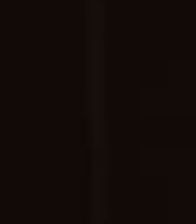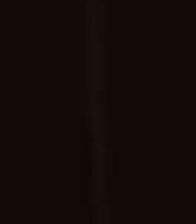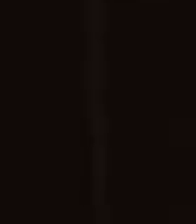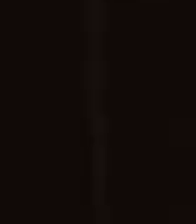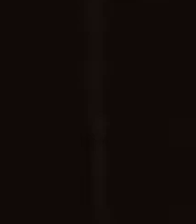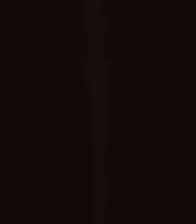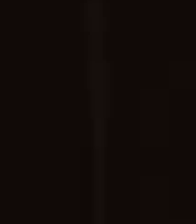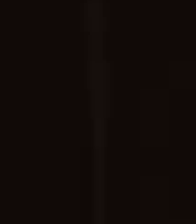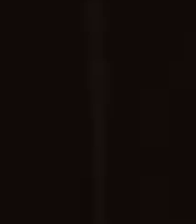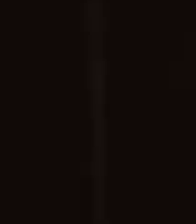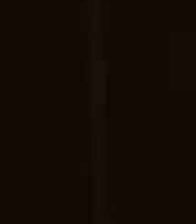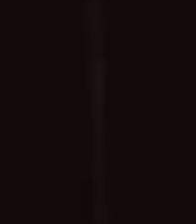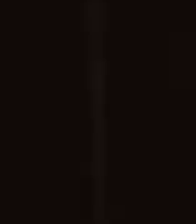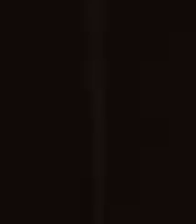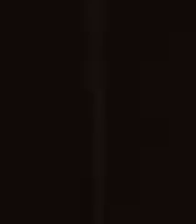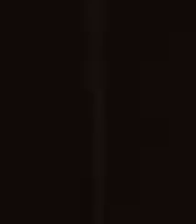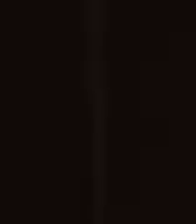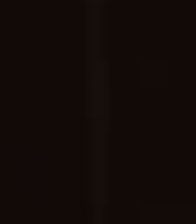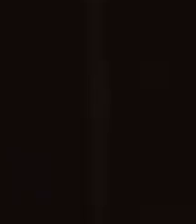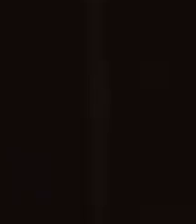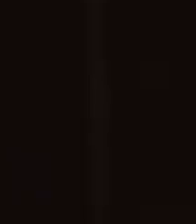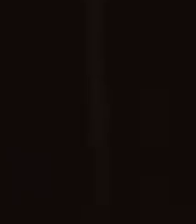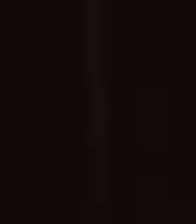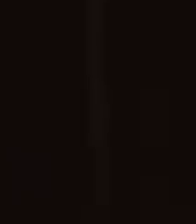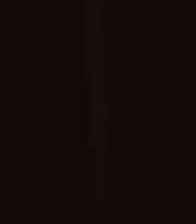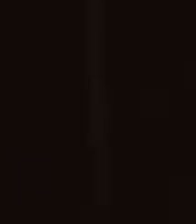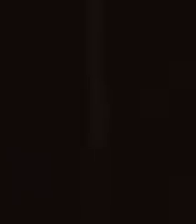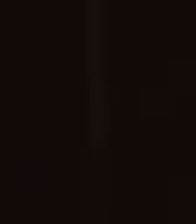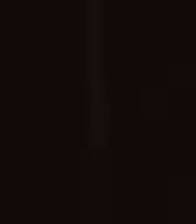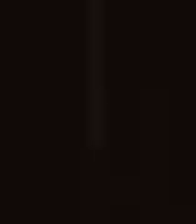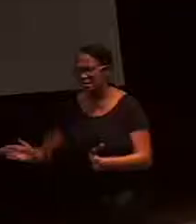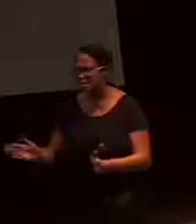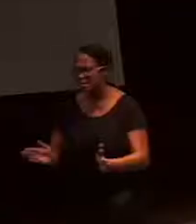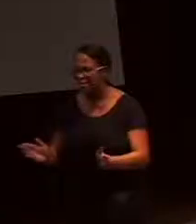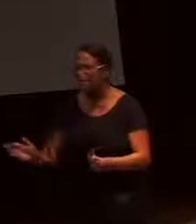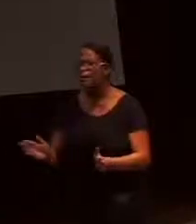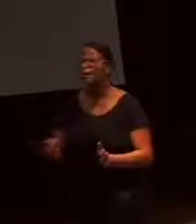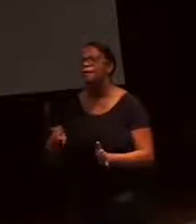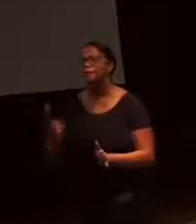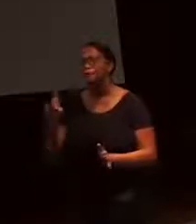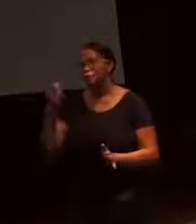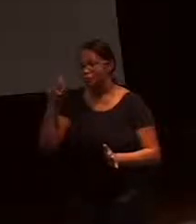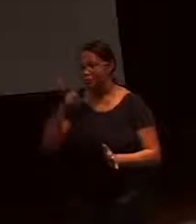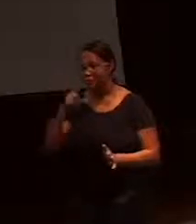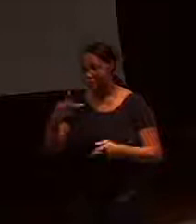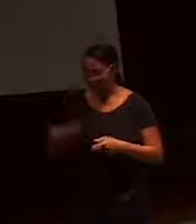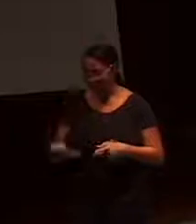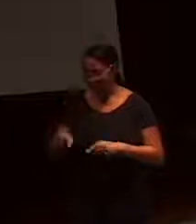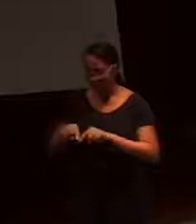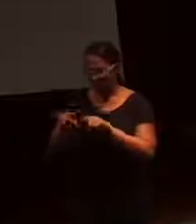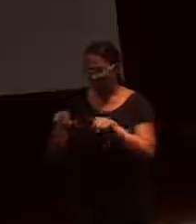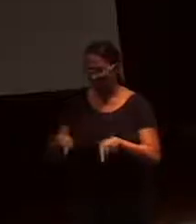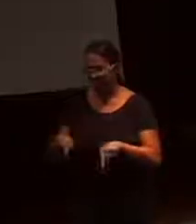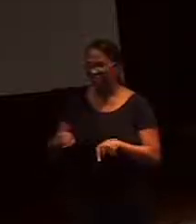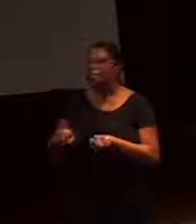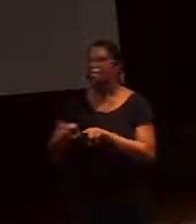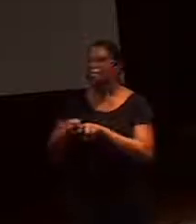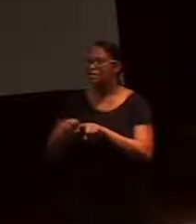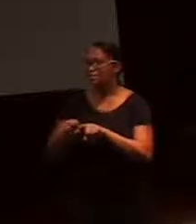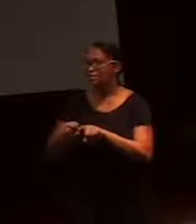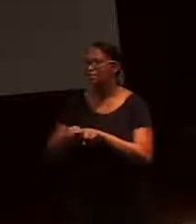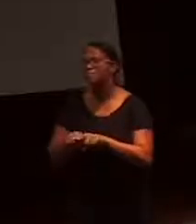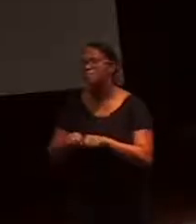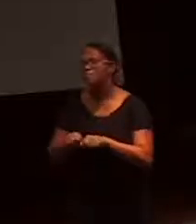dificuldades de inclusão e acessibilidade que nós temos para os nossos servidores, para os nossos